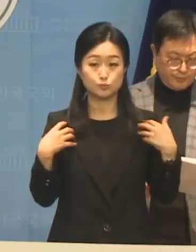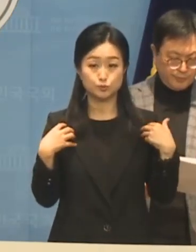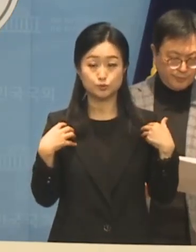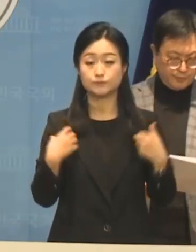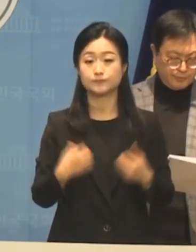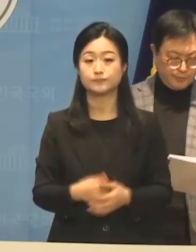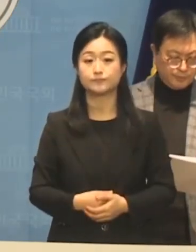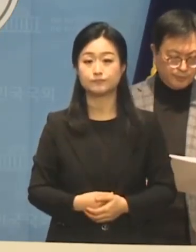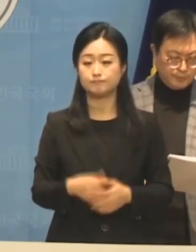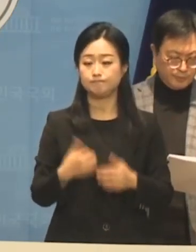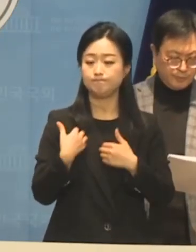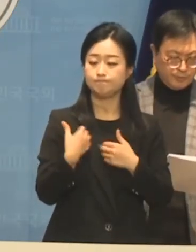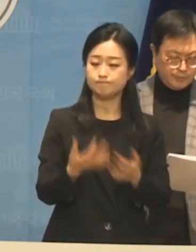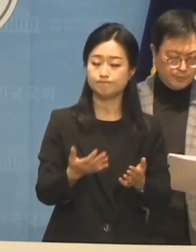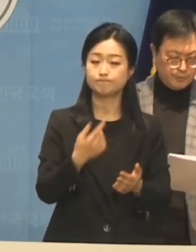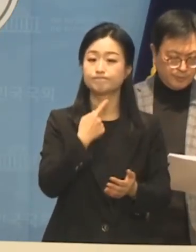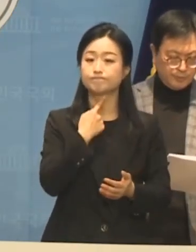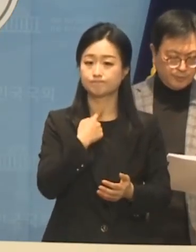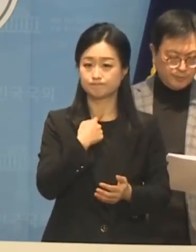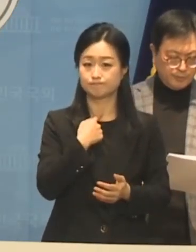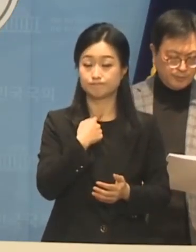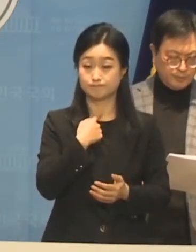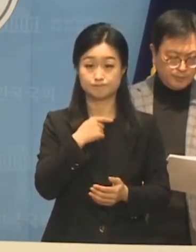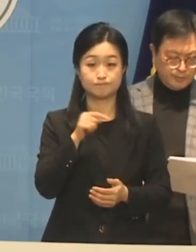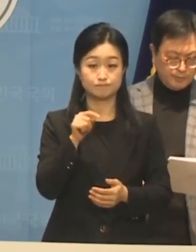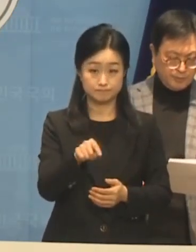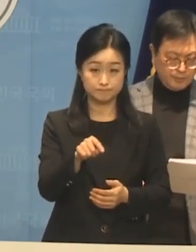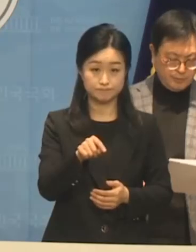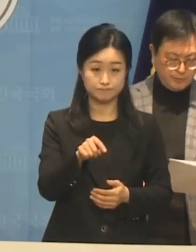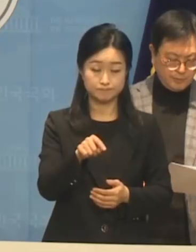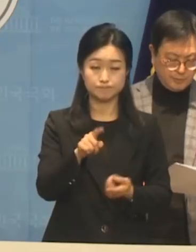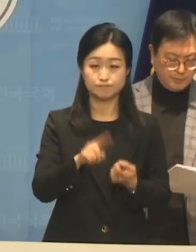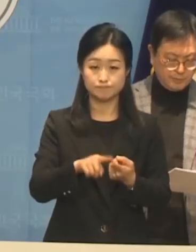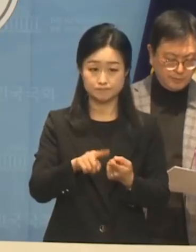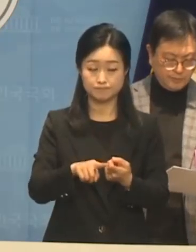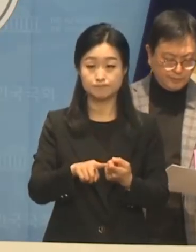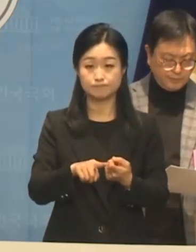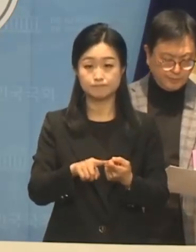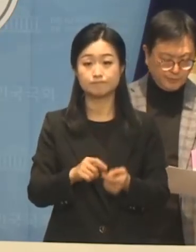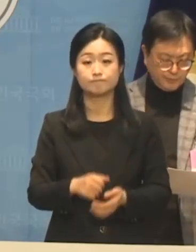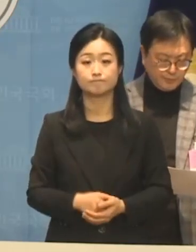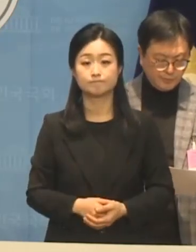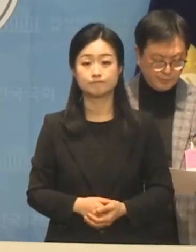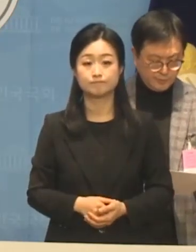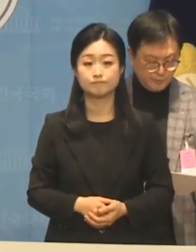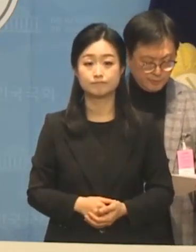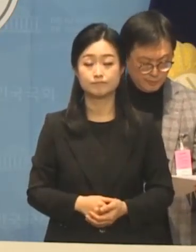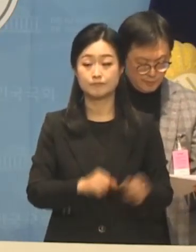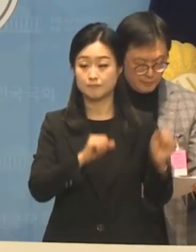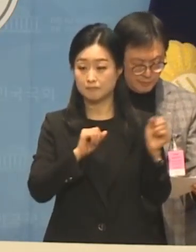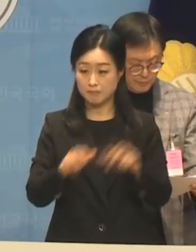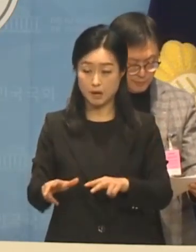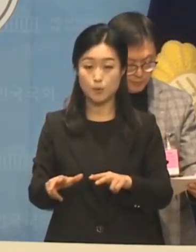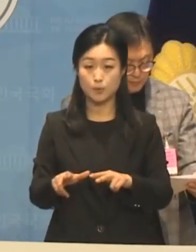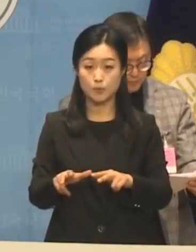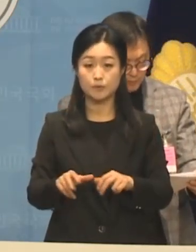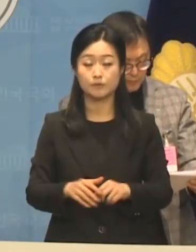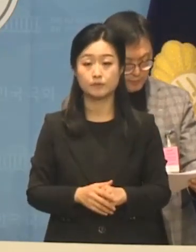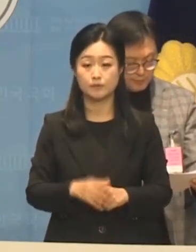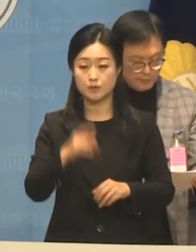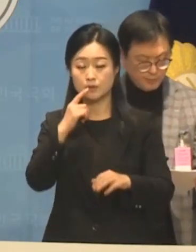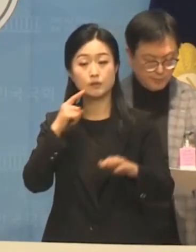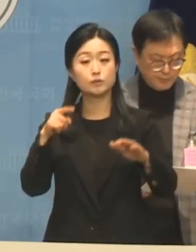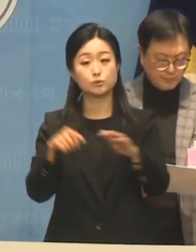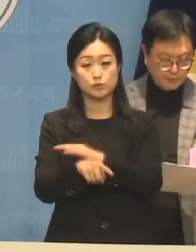그간 방관했던 문제를 피할 수 없습니다. 교육부는 즉각 이에 대한